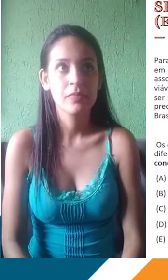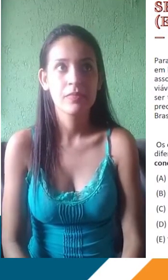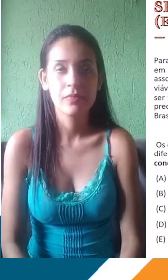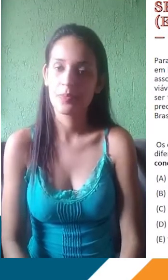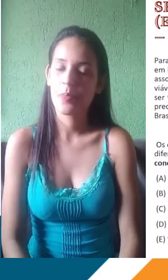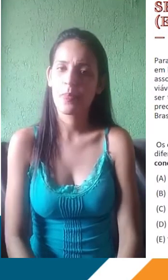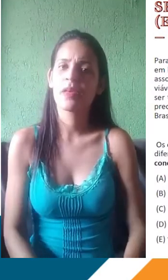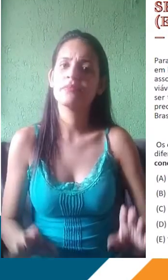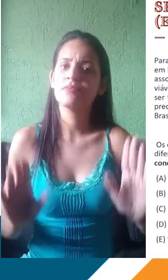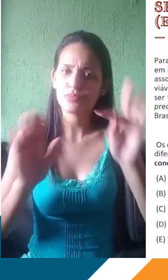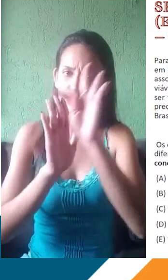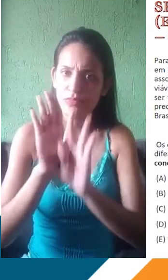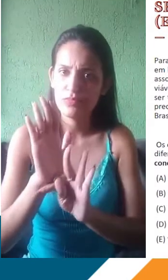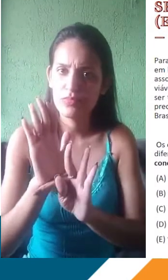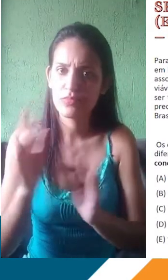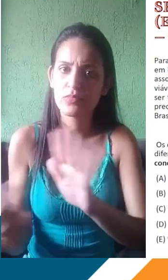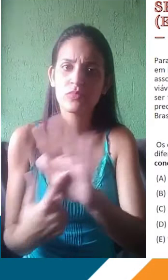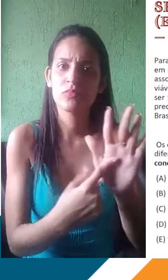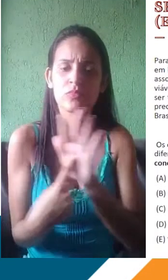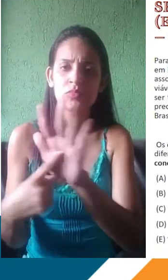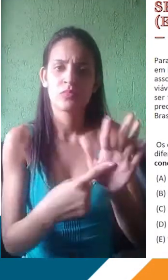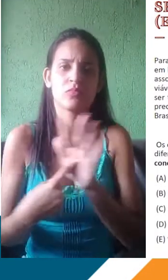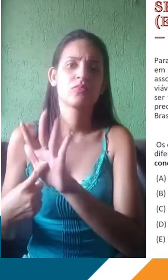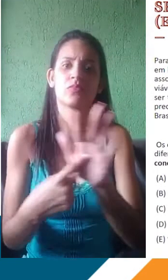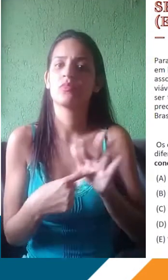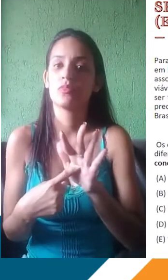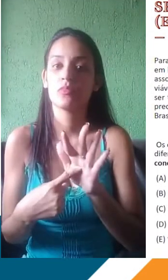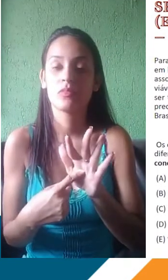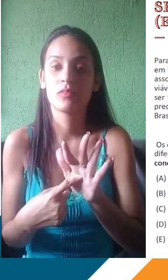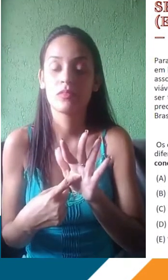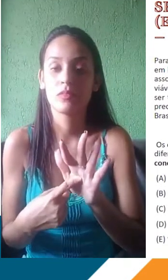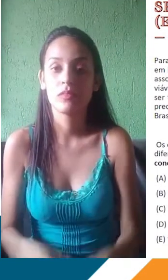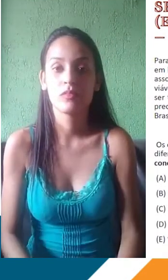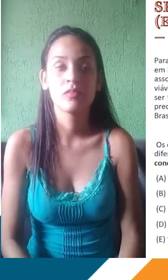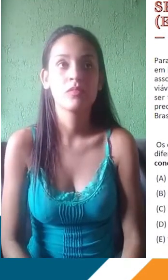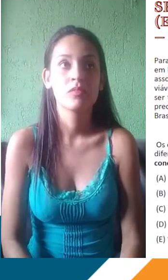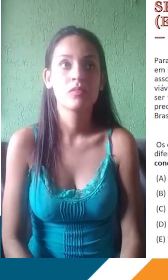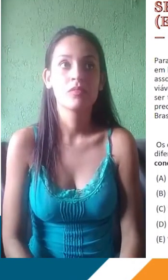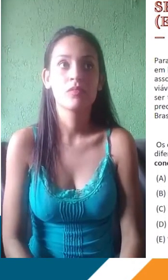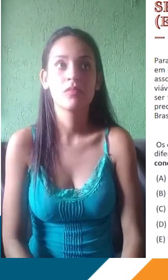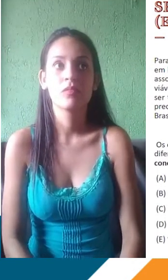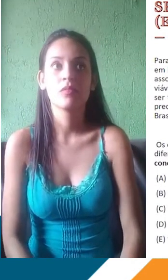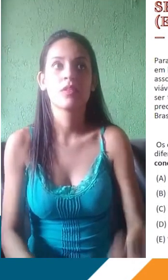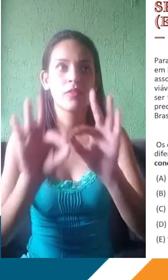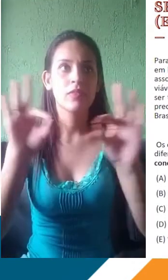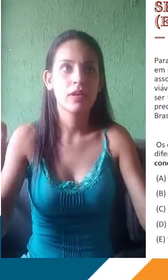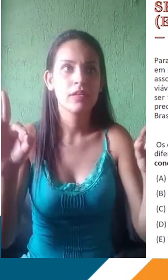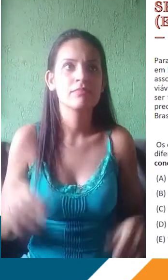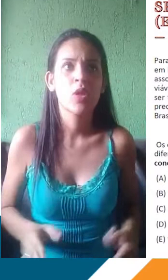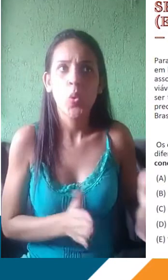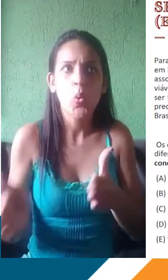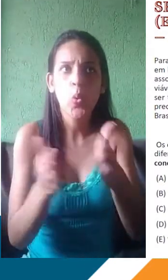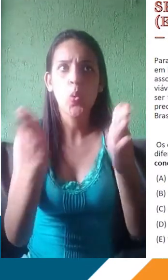elementos linguísticos que contribuem para construir diferentes relações de sentido. No trecho, em vielas sinuosas,